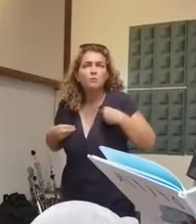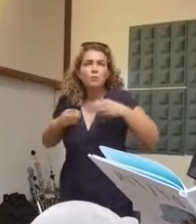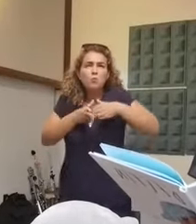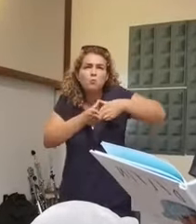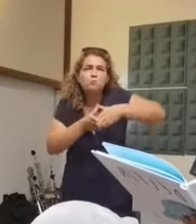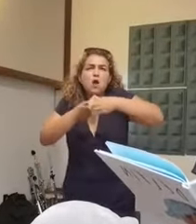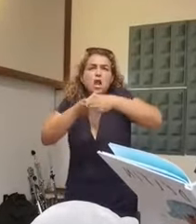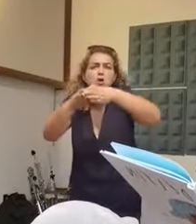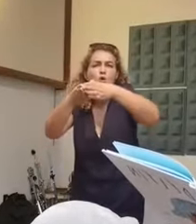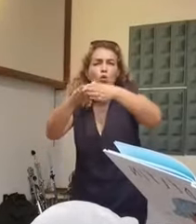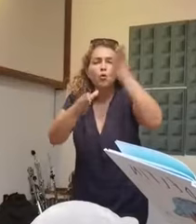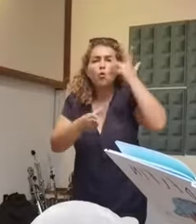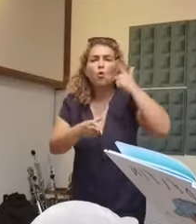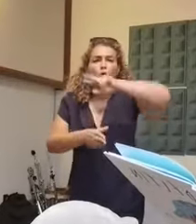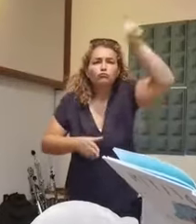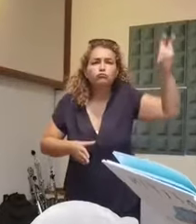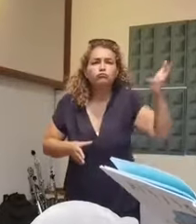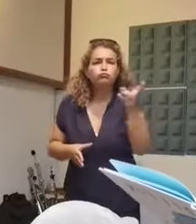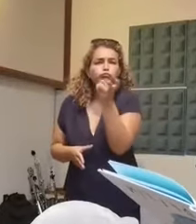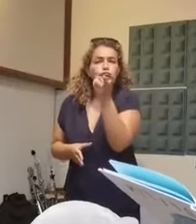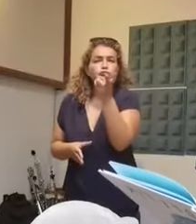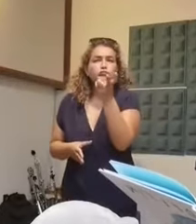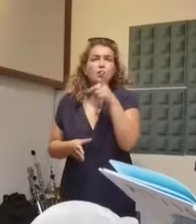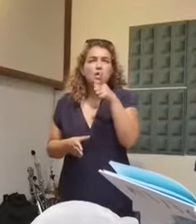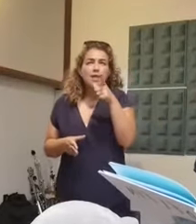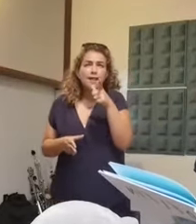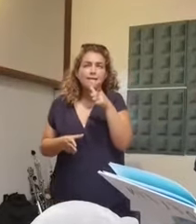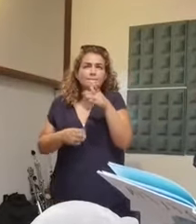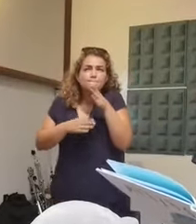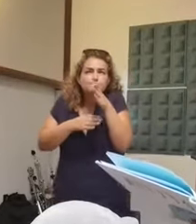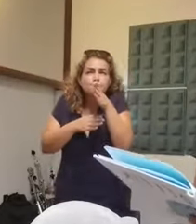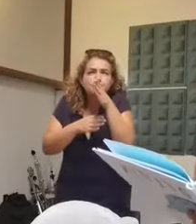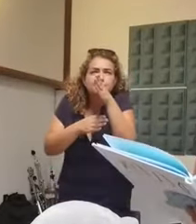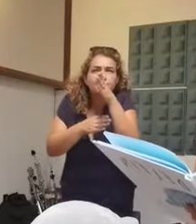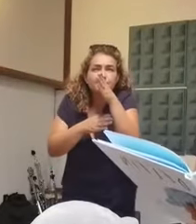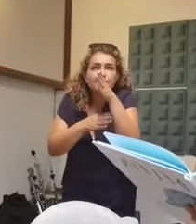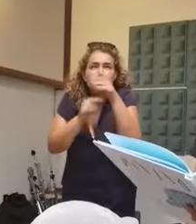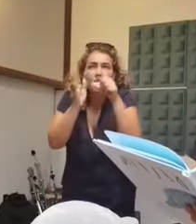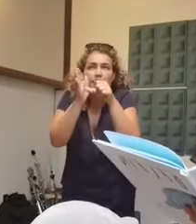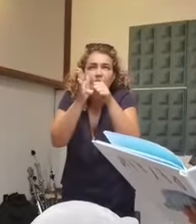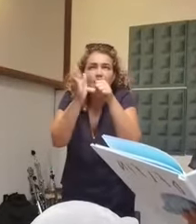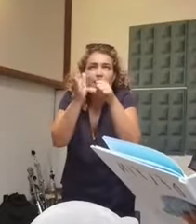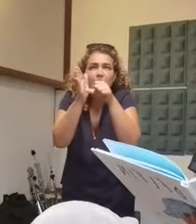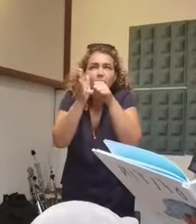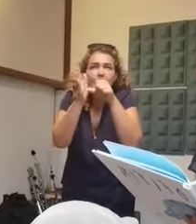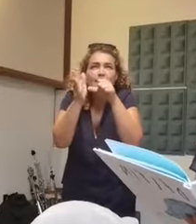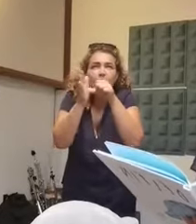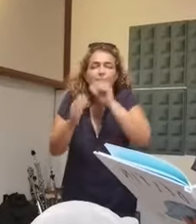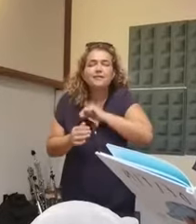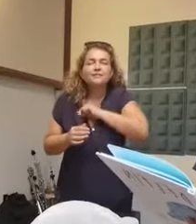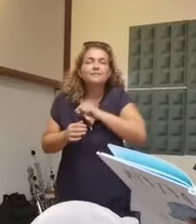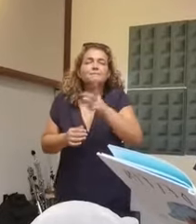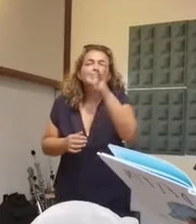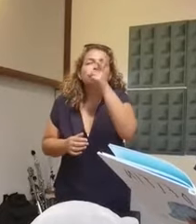un barco de mil colores y se acercó muy despacito para sentir sus